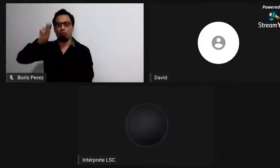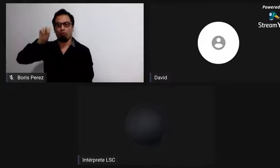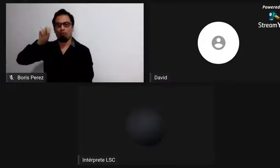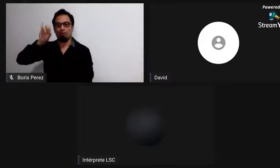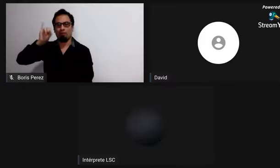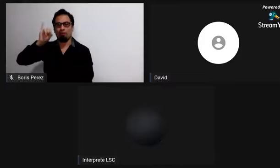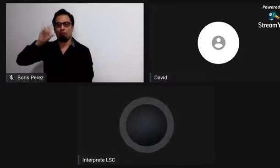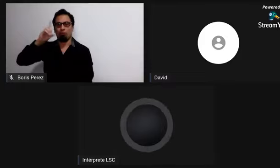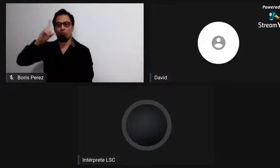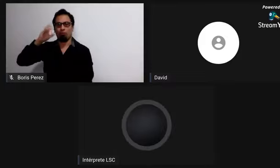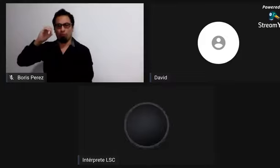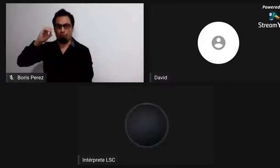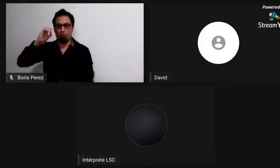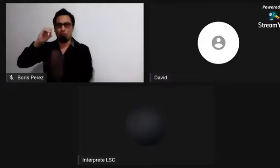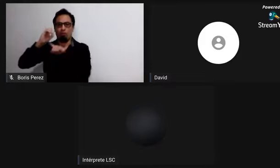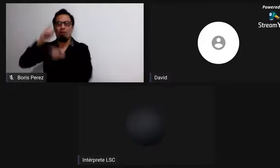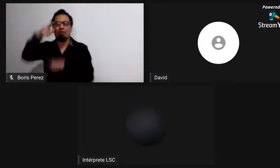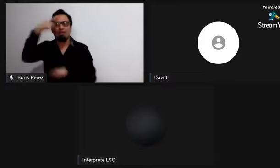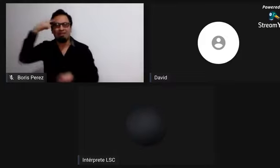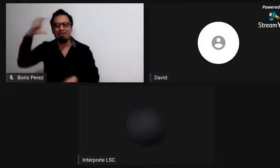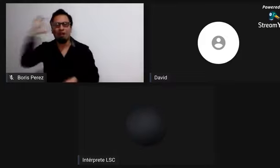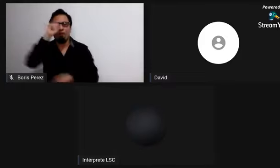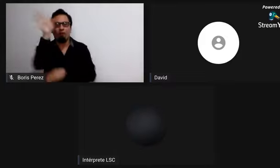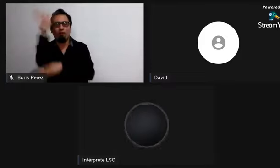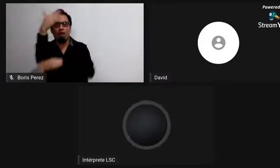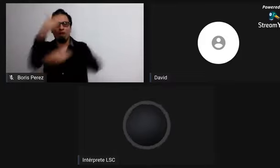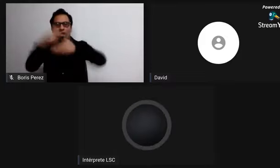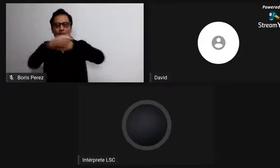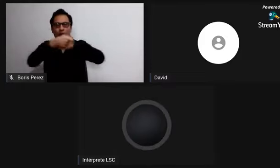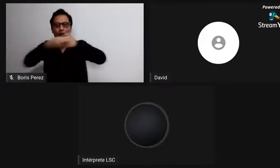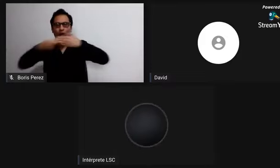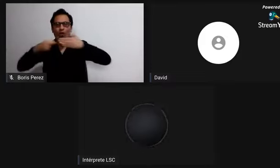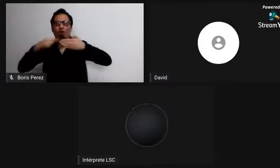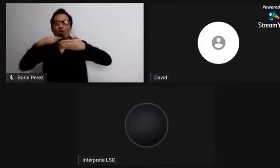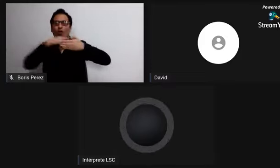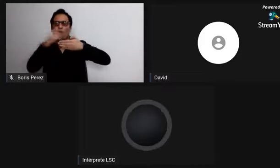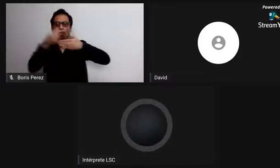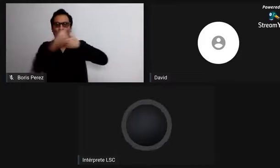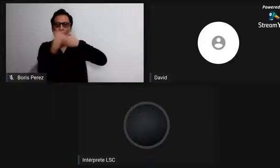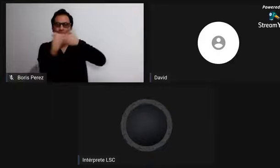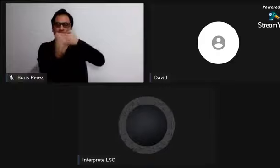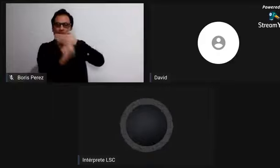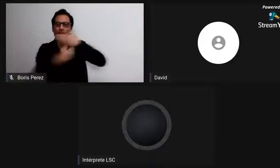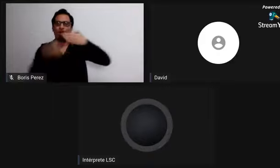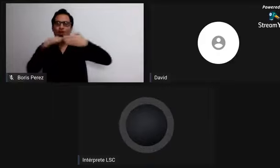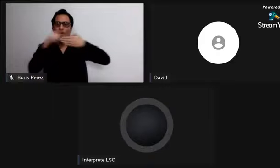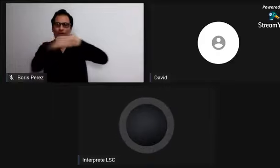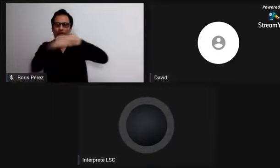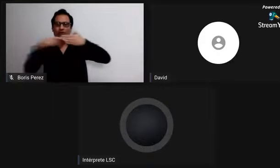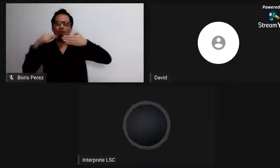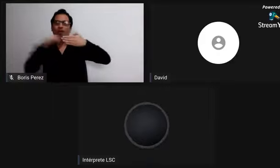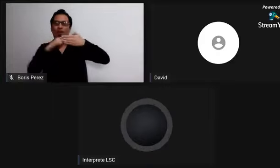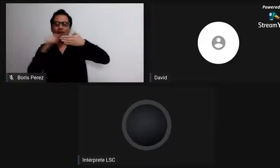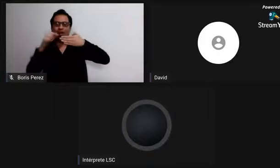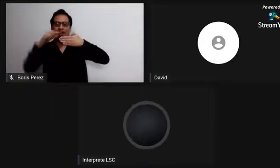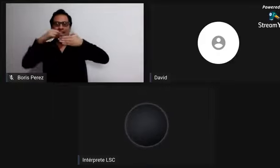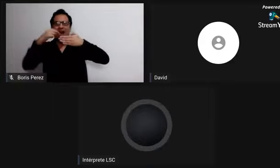Reino Unido. Reino Unido, ustedes conocen la